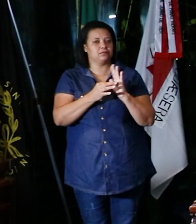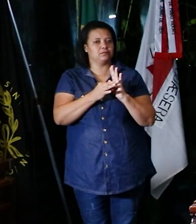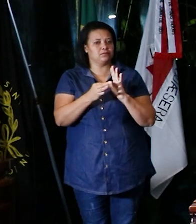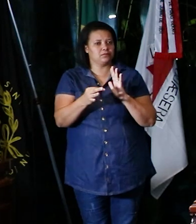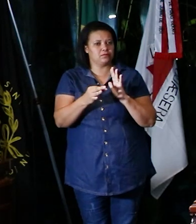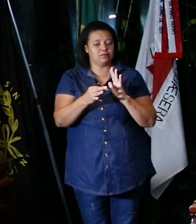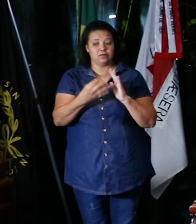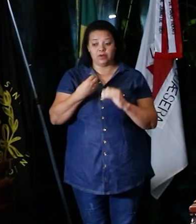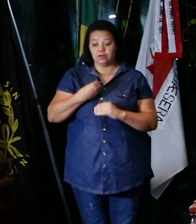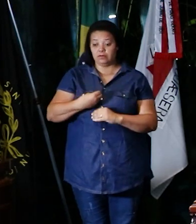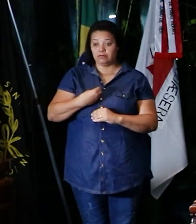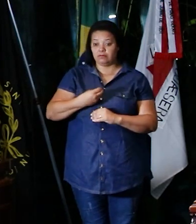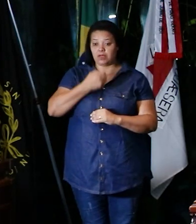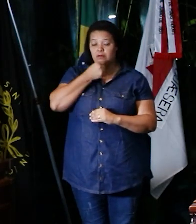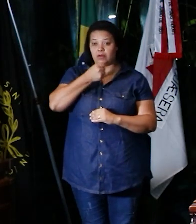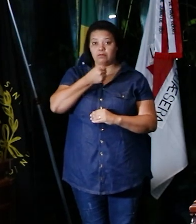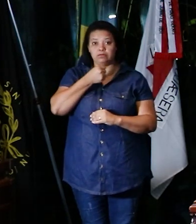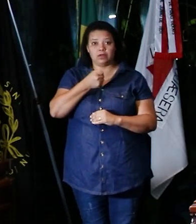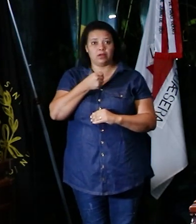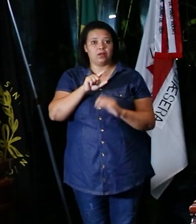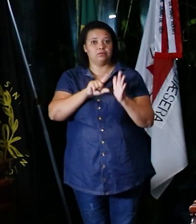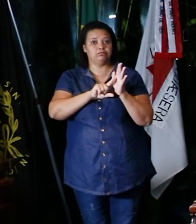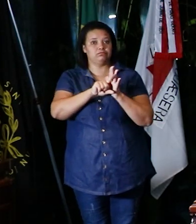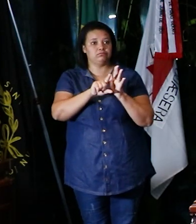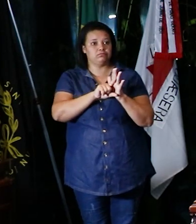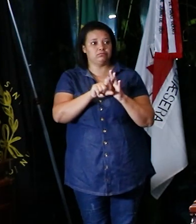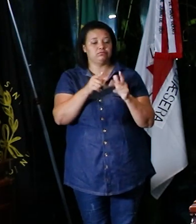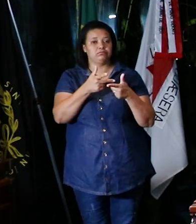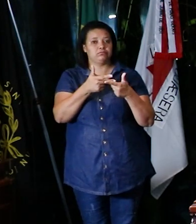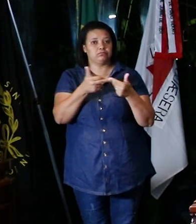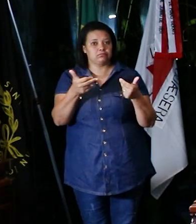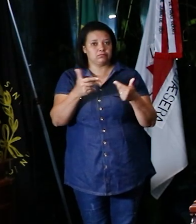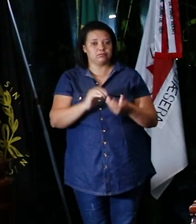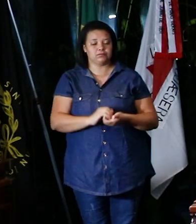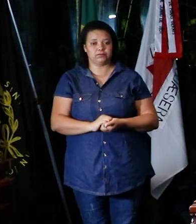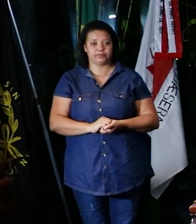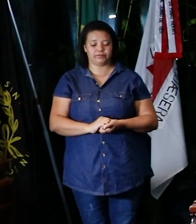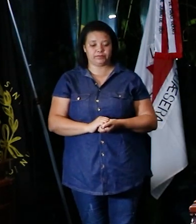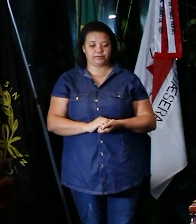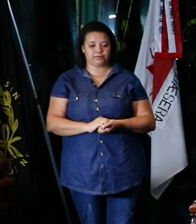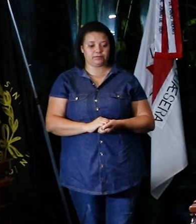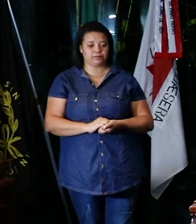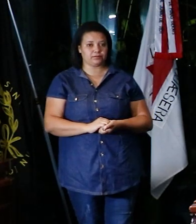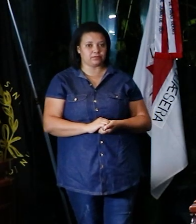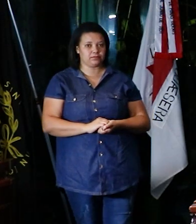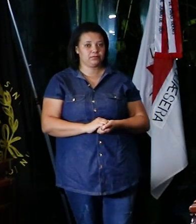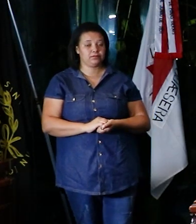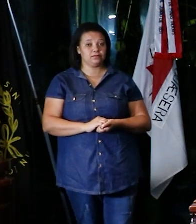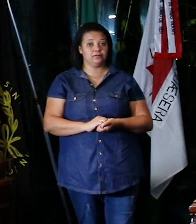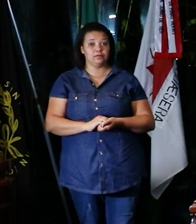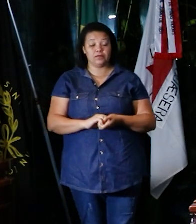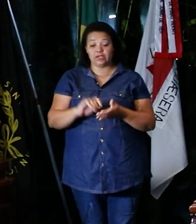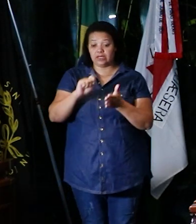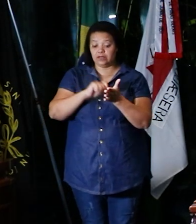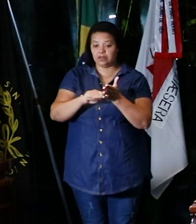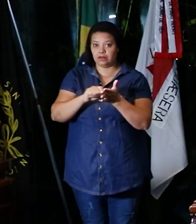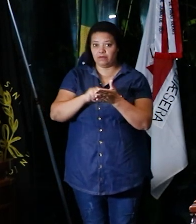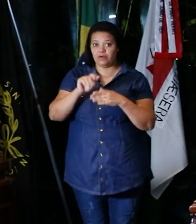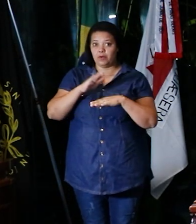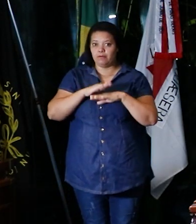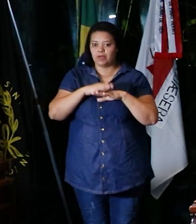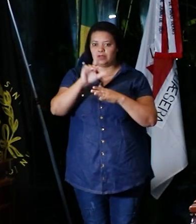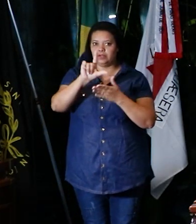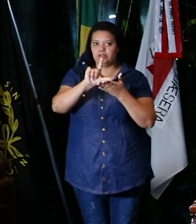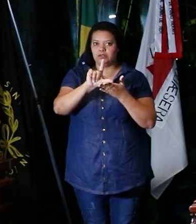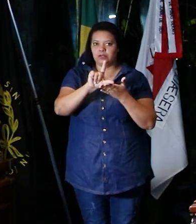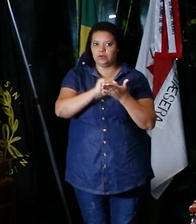então vivos, Loyola, Afonso Romano, Marina Colasanti e Ferreira Goulart. Escreveu mais de 50 artigos para jornais